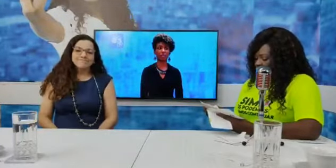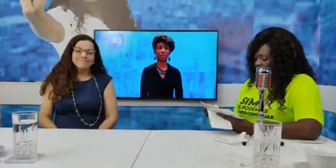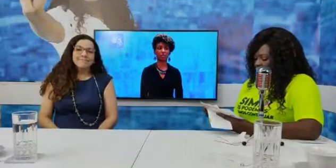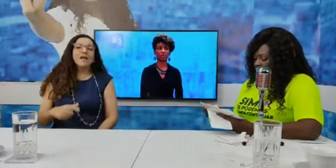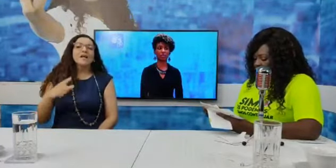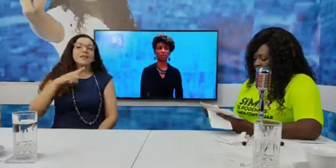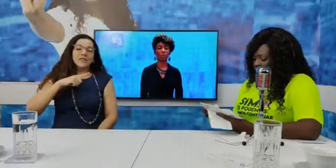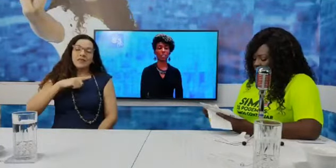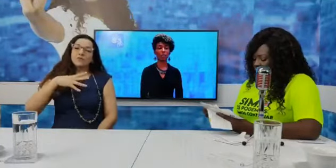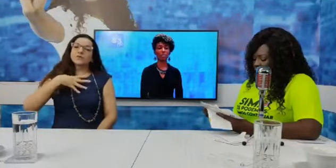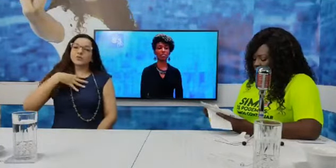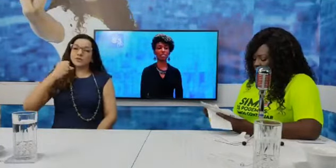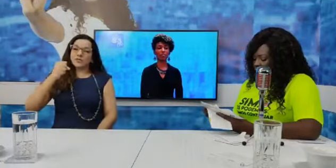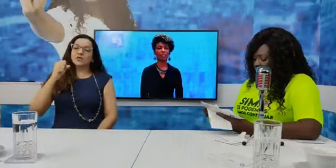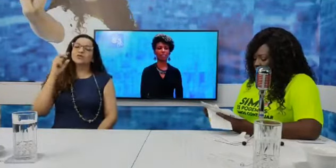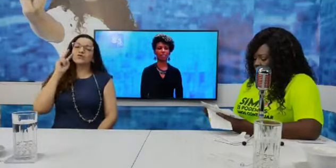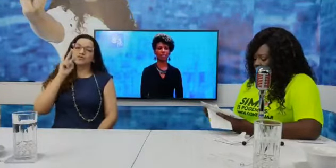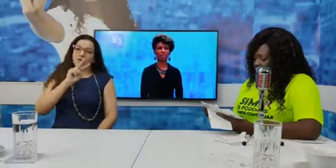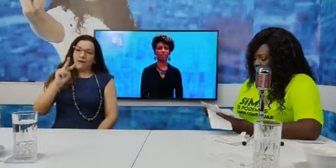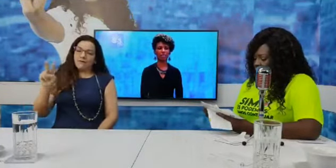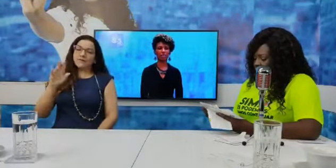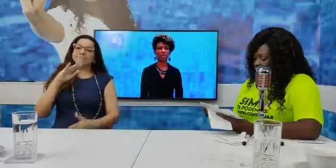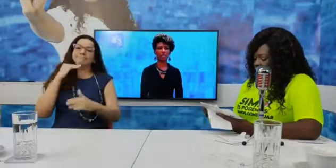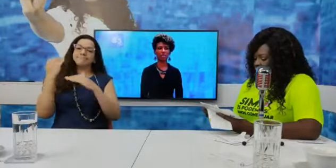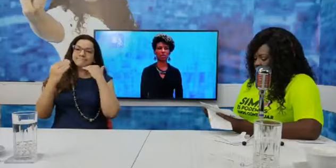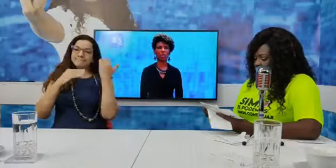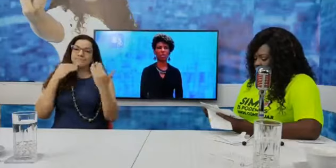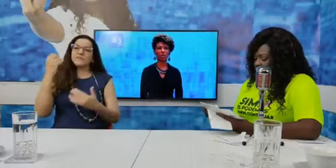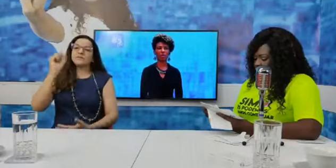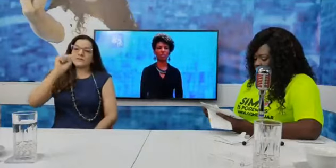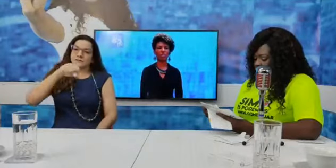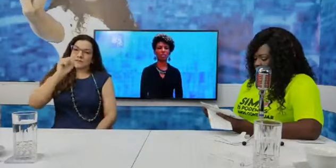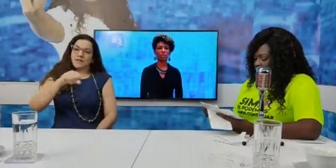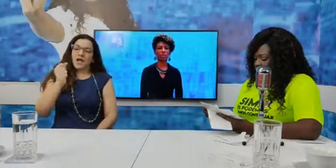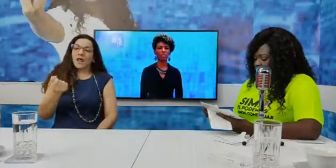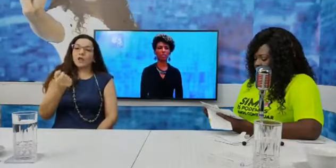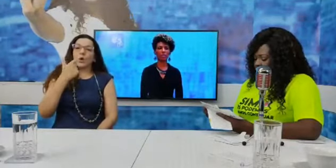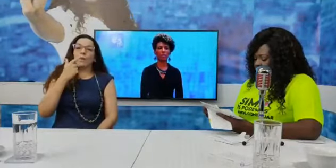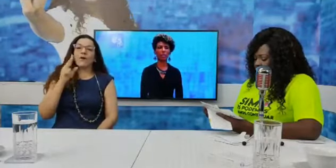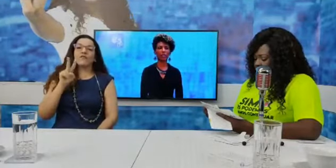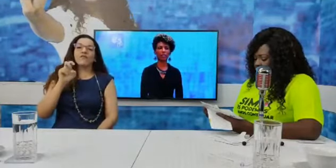atendimento? Como é que a gente pode evitar isso? O suicídio. Realmente, já vi algumas